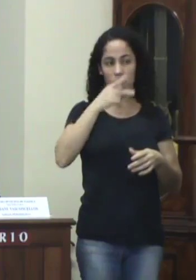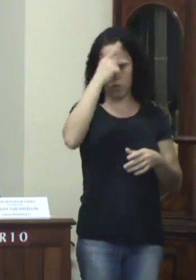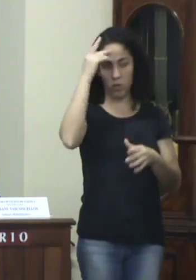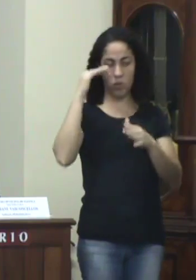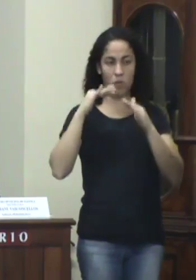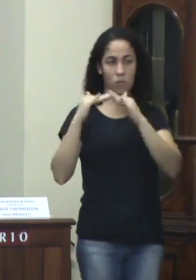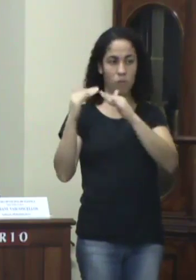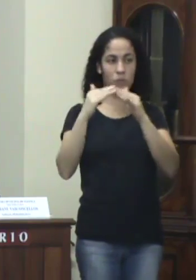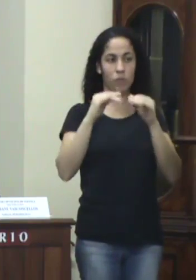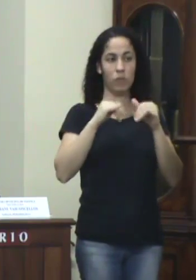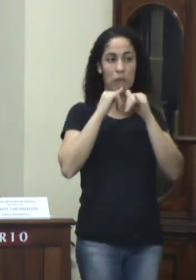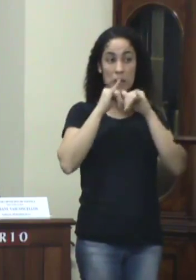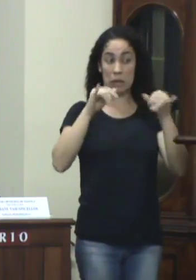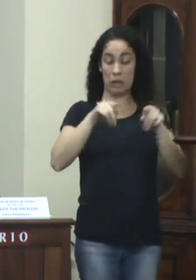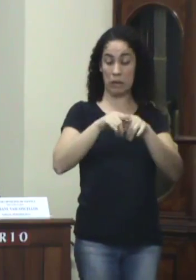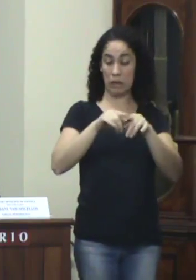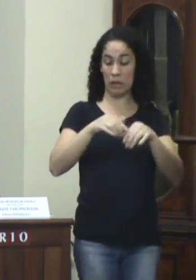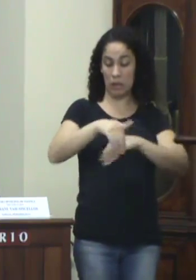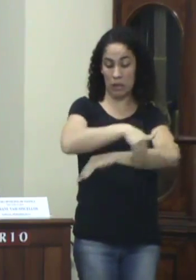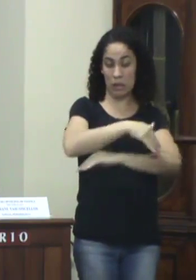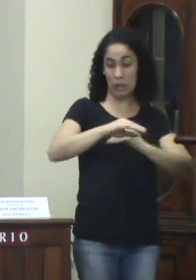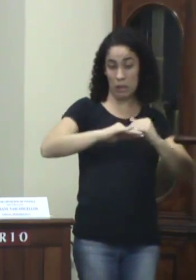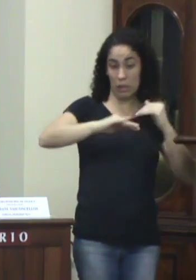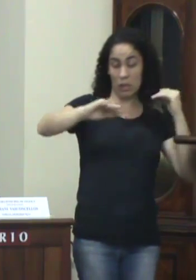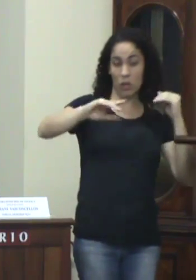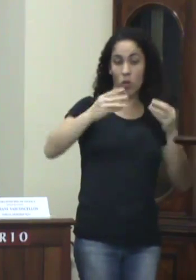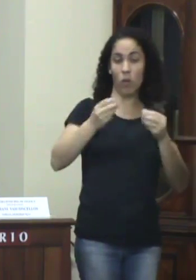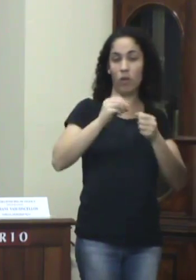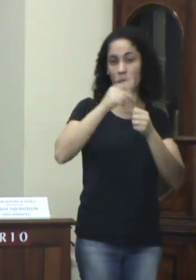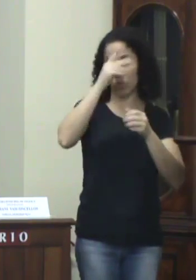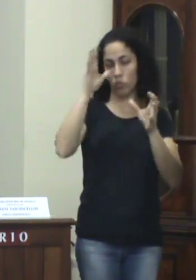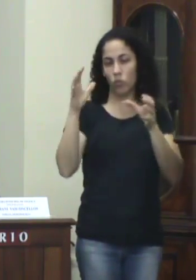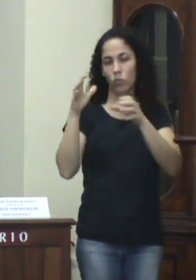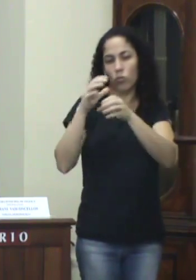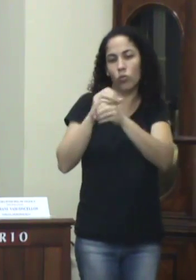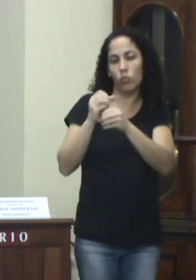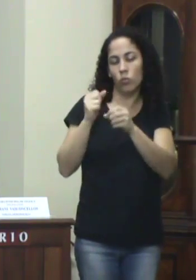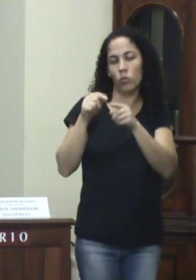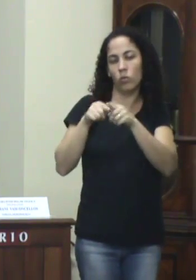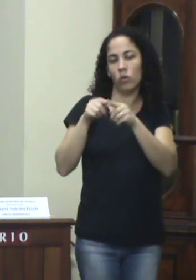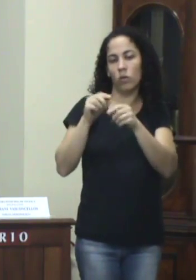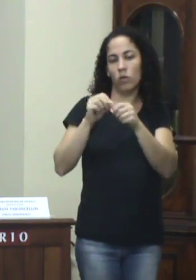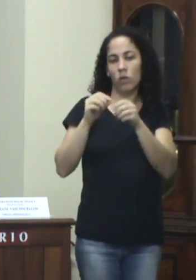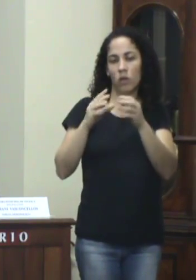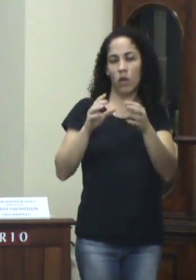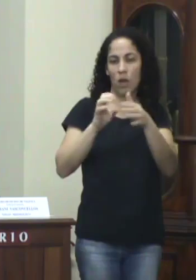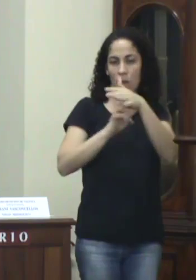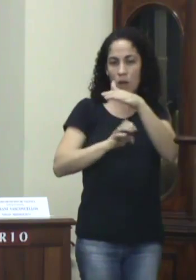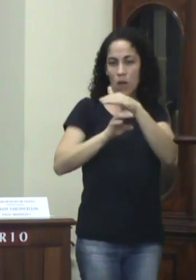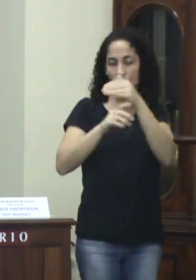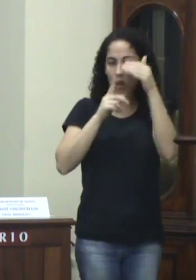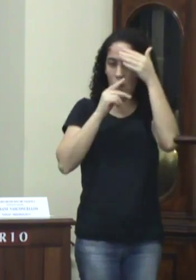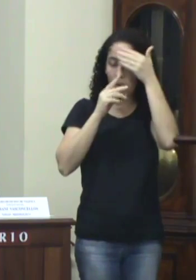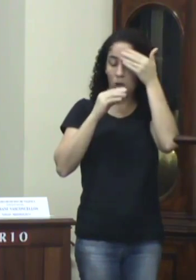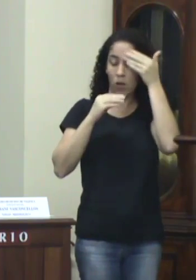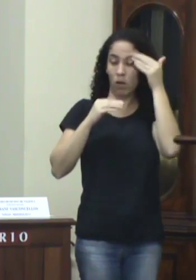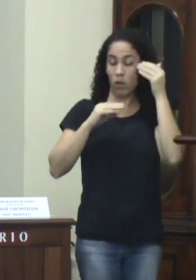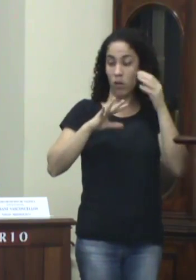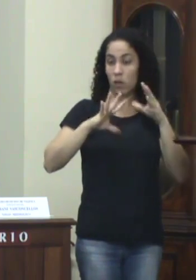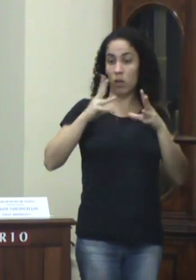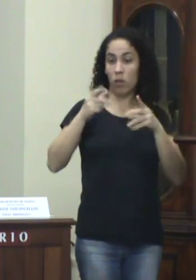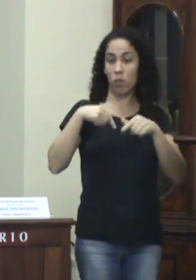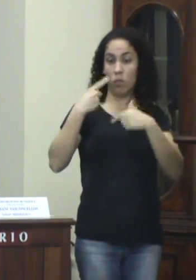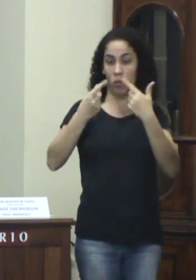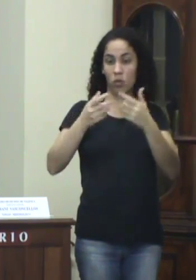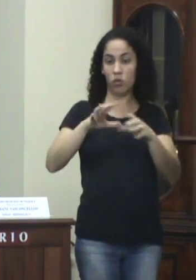ainda que o único trecho cimentado foi fruto de cotização dos moradores e que a empresa SEDAI, ao passar pelo bairro, arrancou